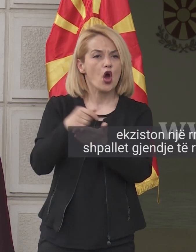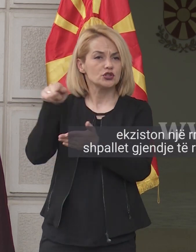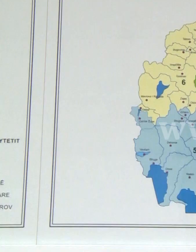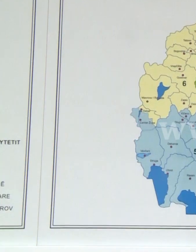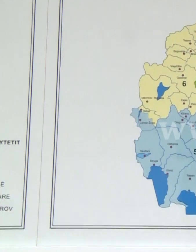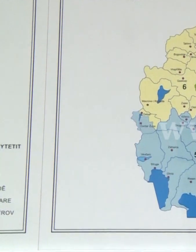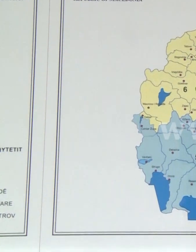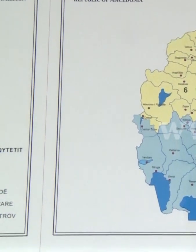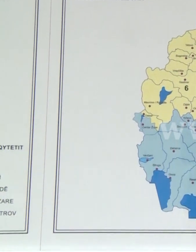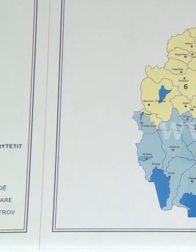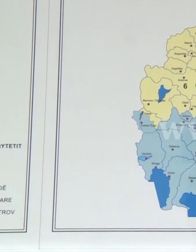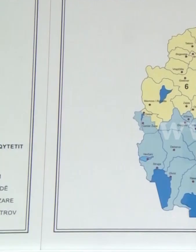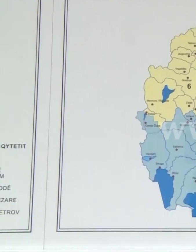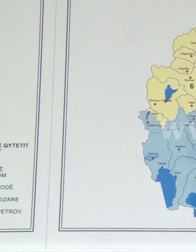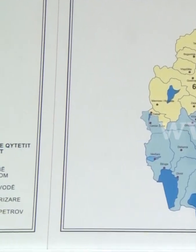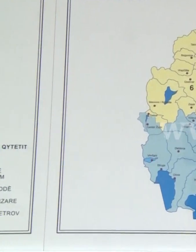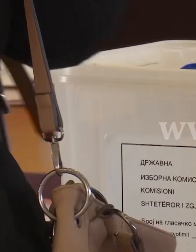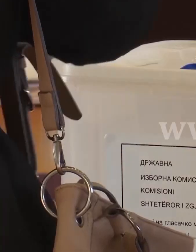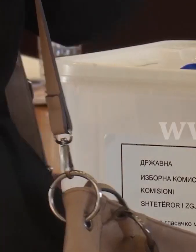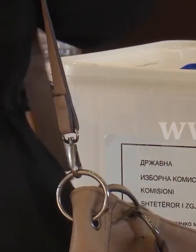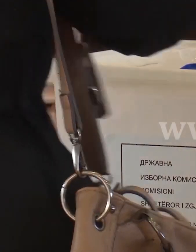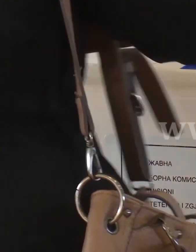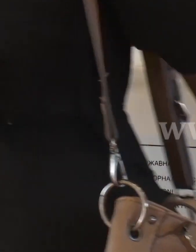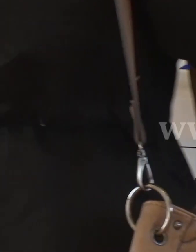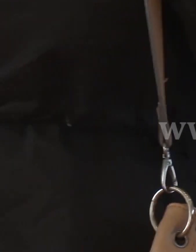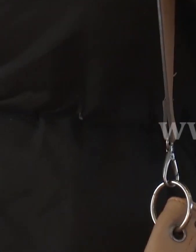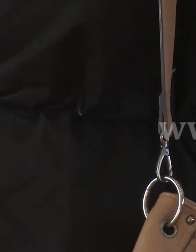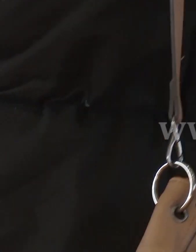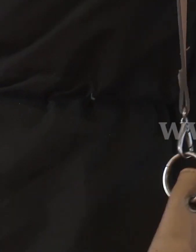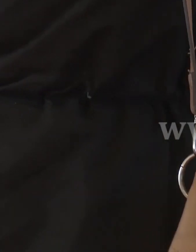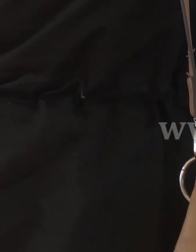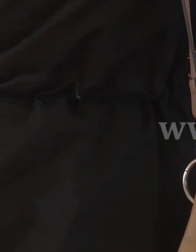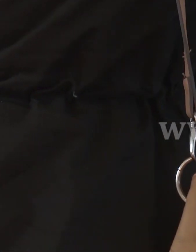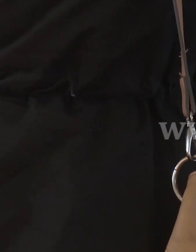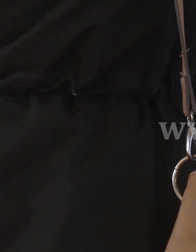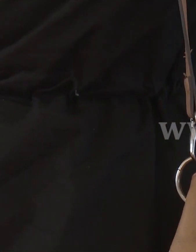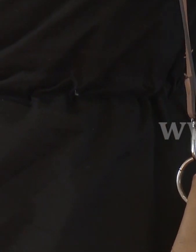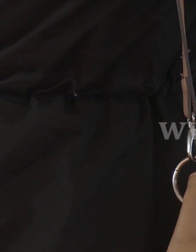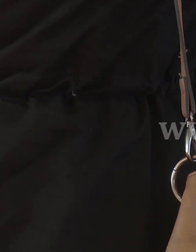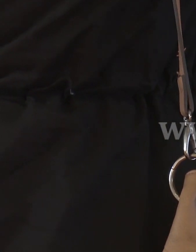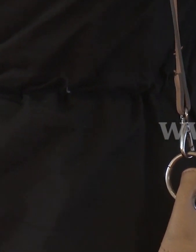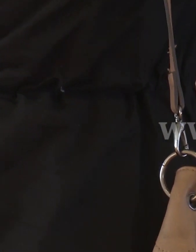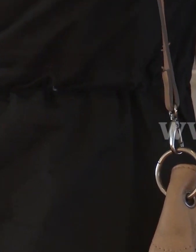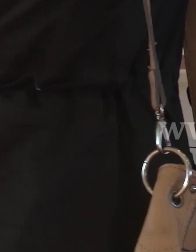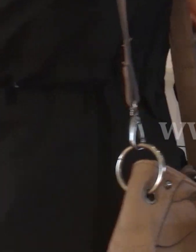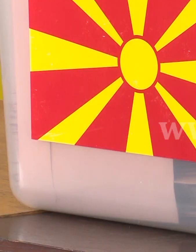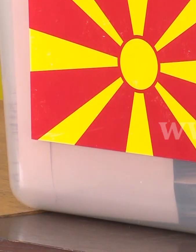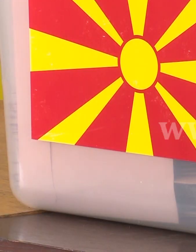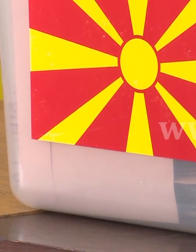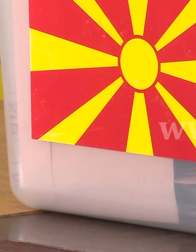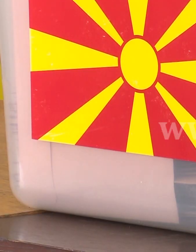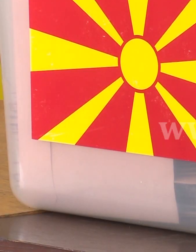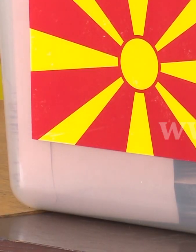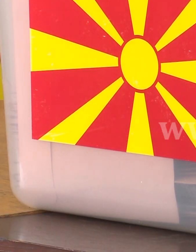тие мерки. Дуге фолјур пр зѓедјет, шефи и штетит е тексој са ато фаре нук лиден ме датен е зѓедјеве. Си чтот, мун то организоен еде